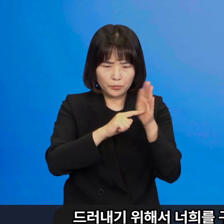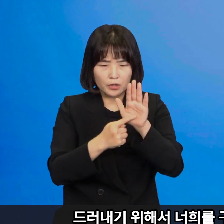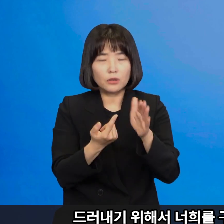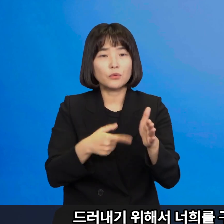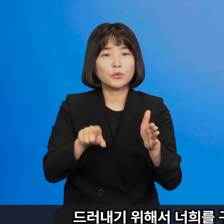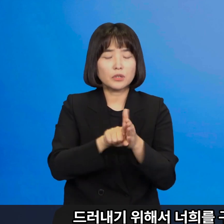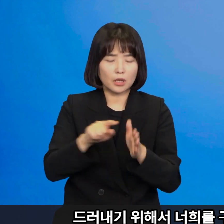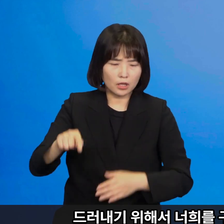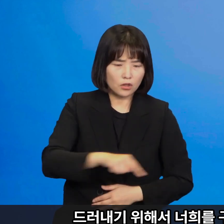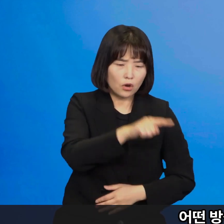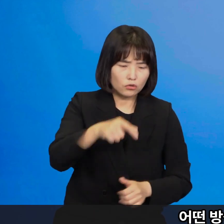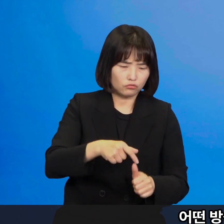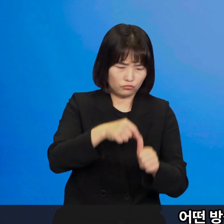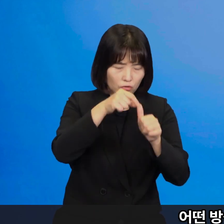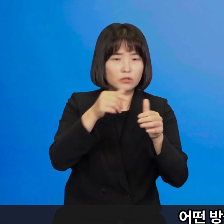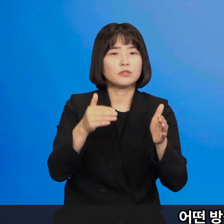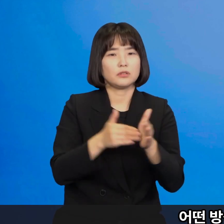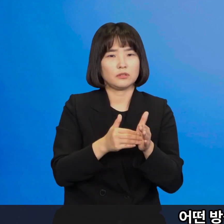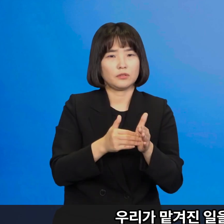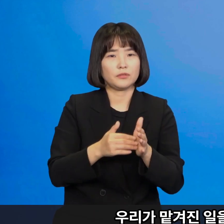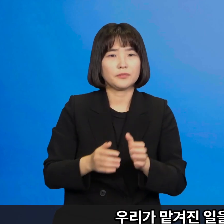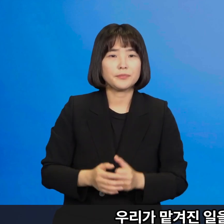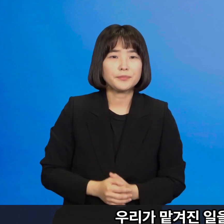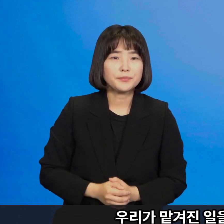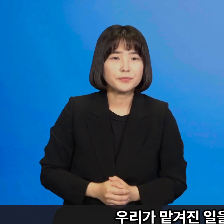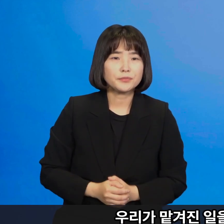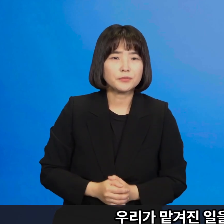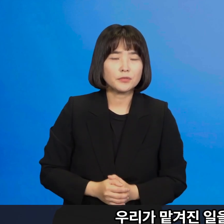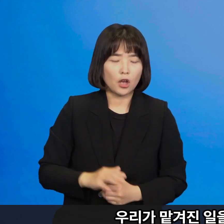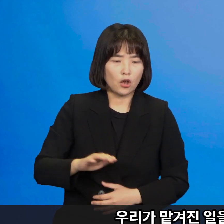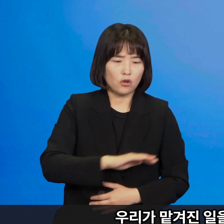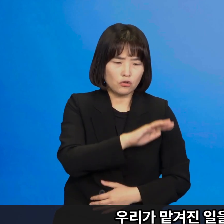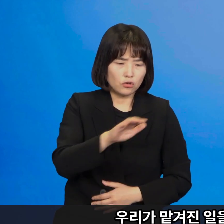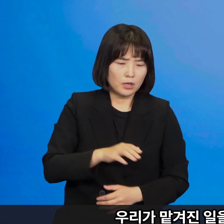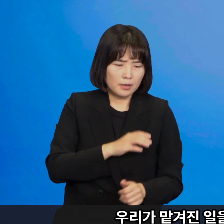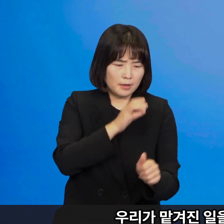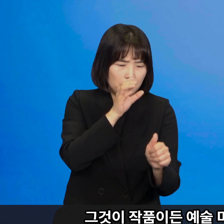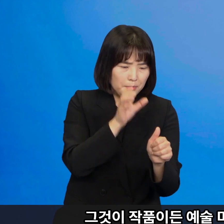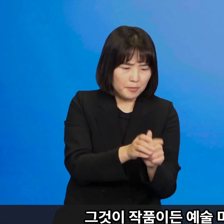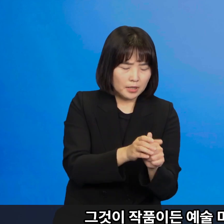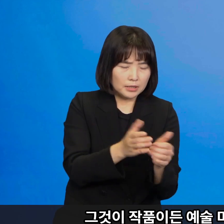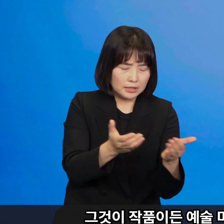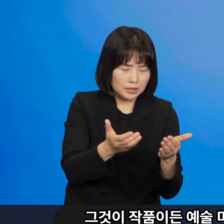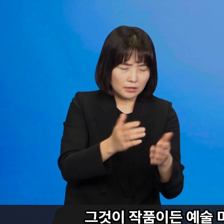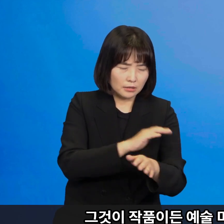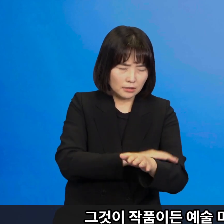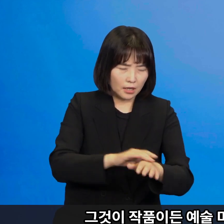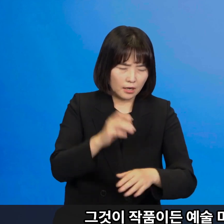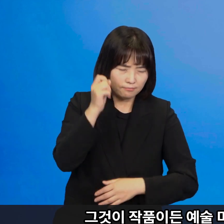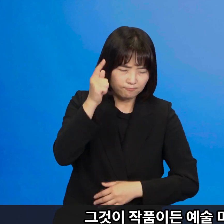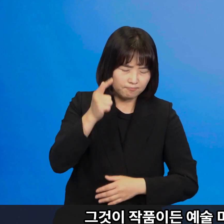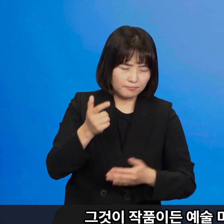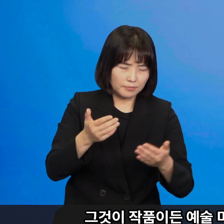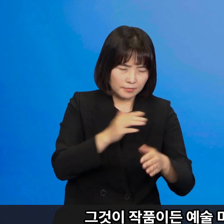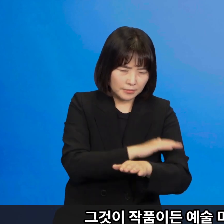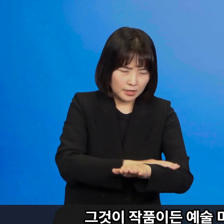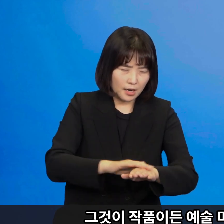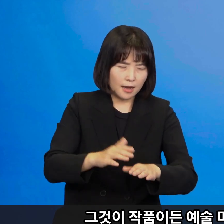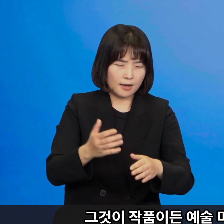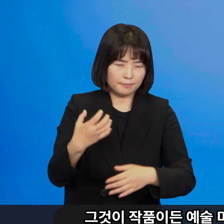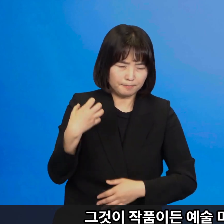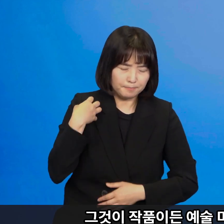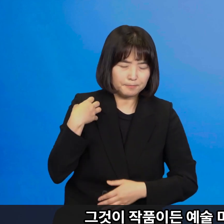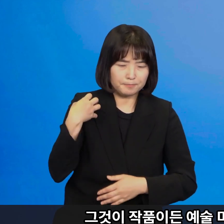너희를 구원한 거야 라고 하는 거예요. 어떤 방식으로요? 우리가 맡겨진 일을 탁월하게 감당할 때, 그것이 작품이든 예술,